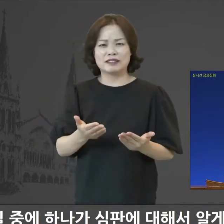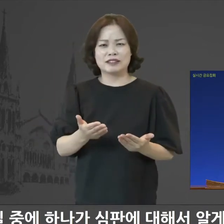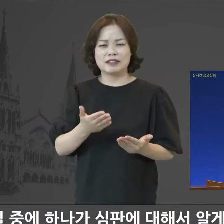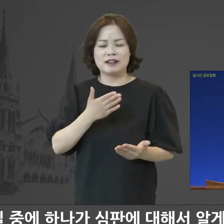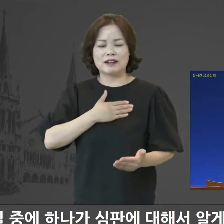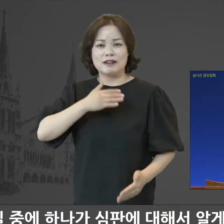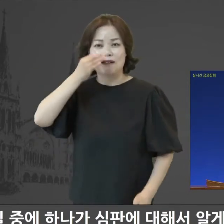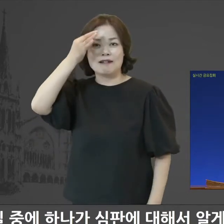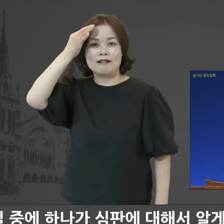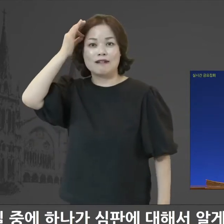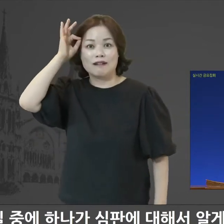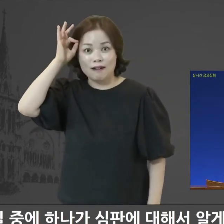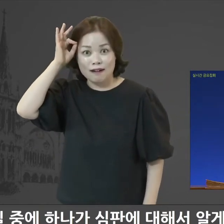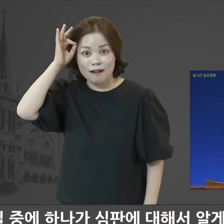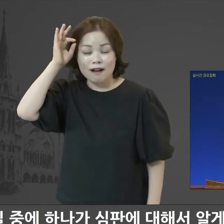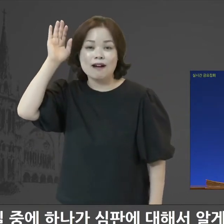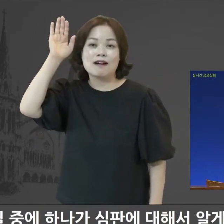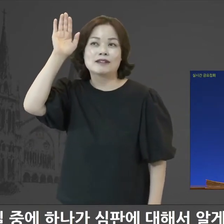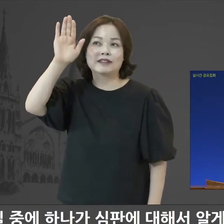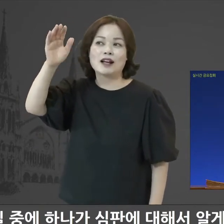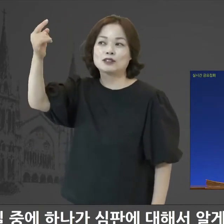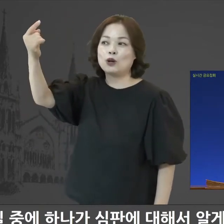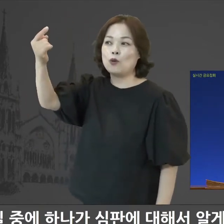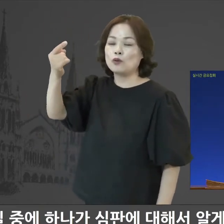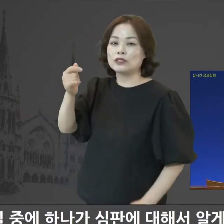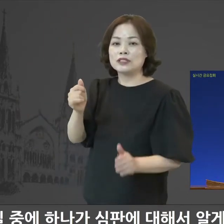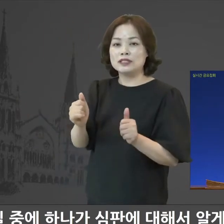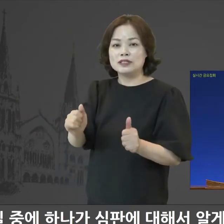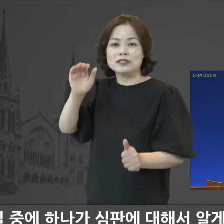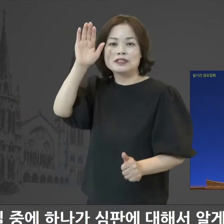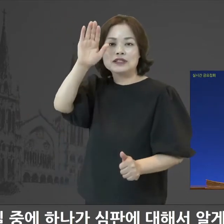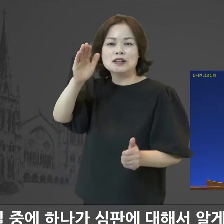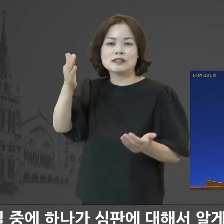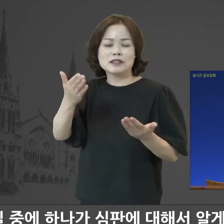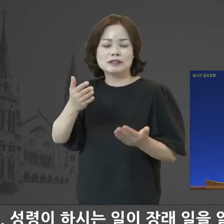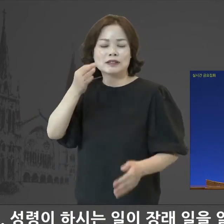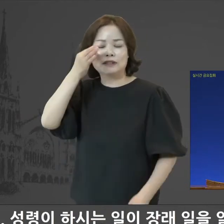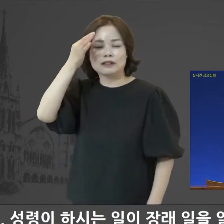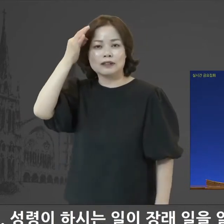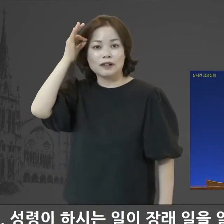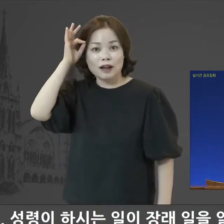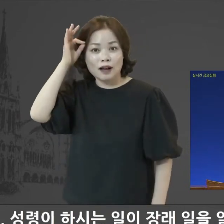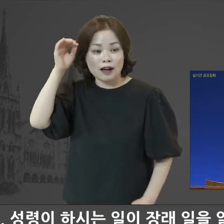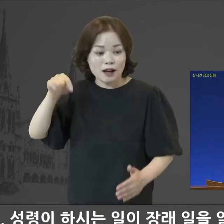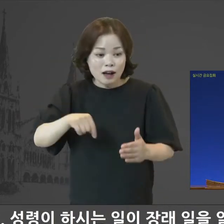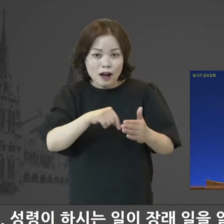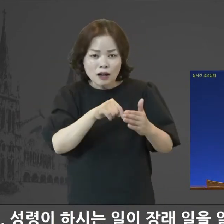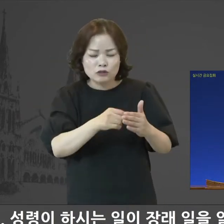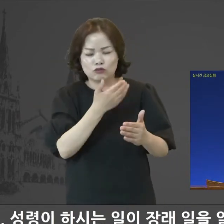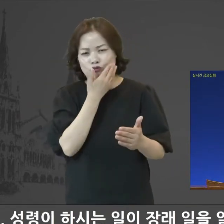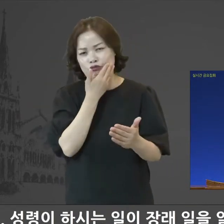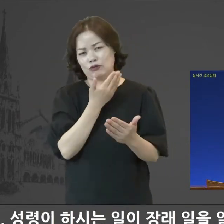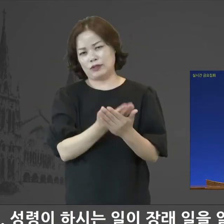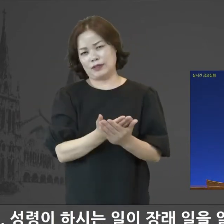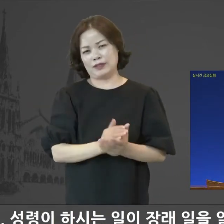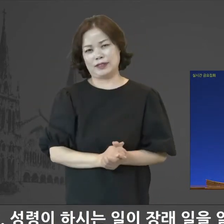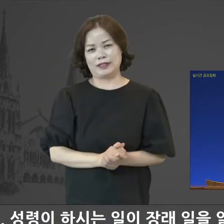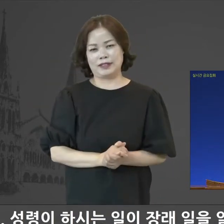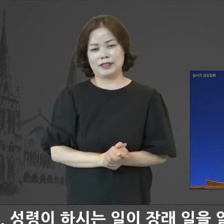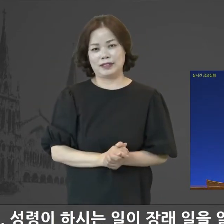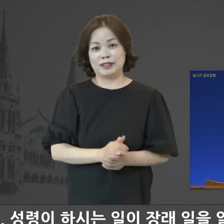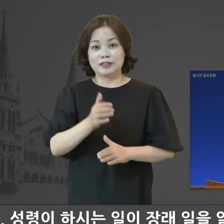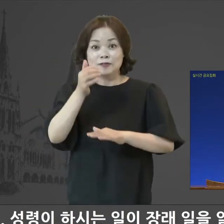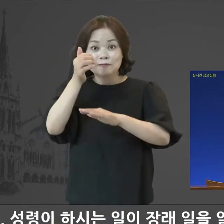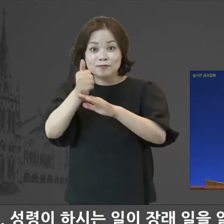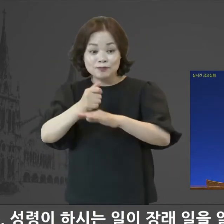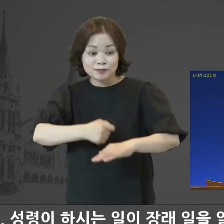알게 해주시는 거예요. 장차 올 심판이 장래일을 알게 해주시는 것 가운데 아주 중요한 부분입니다. 그래서